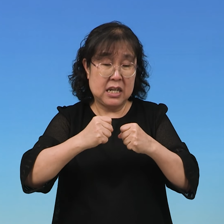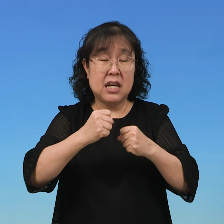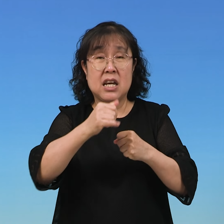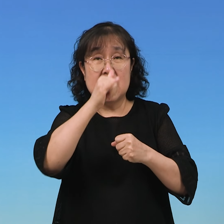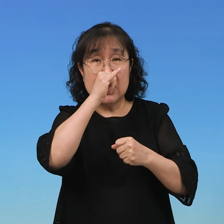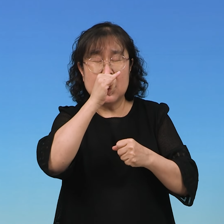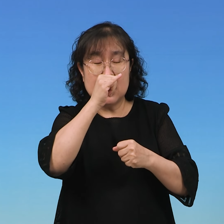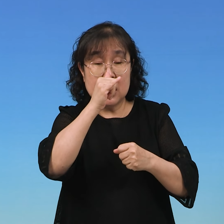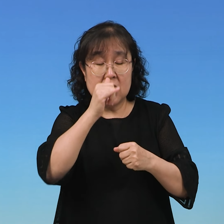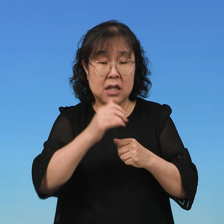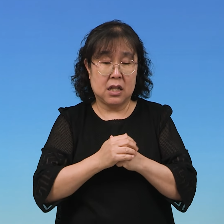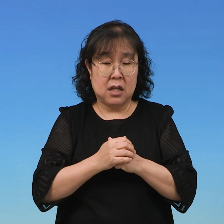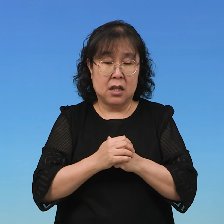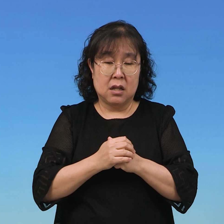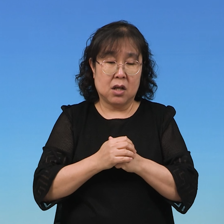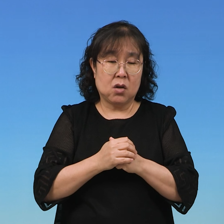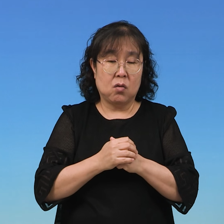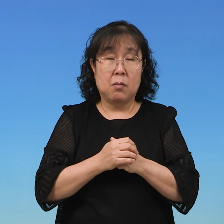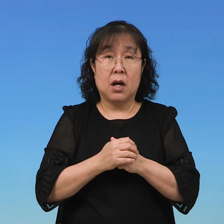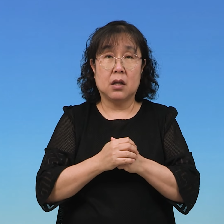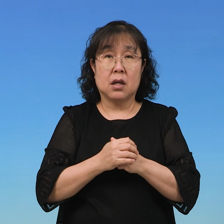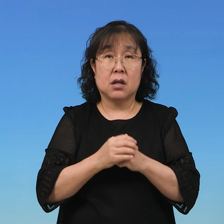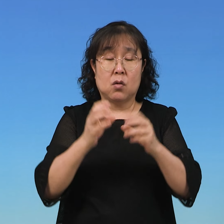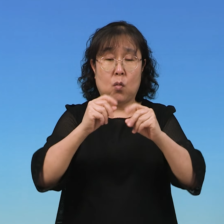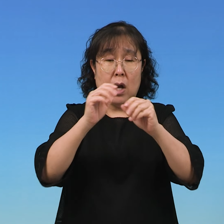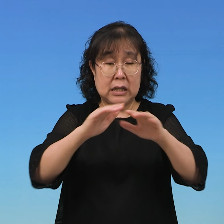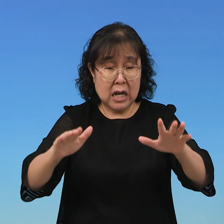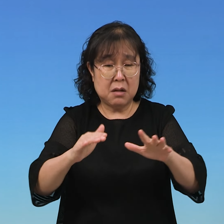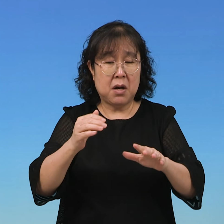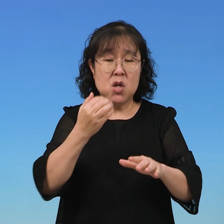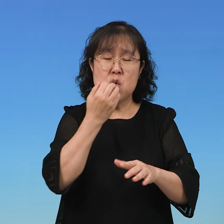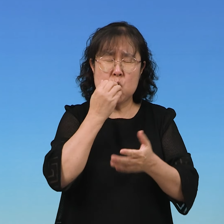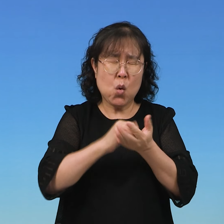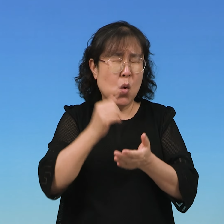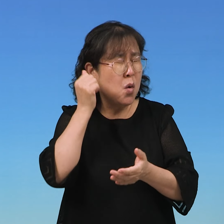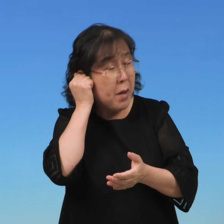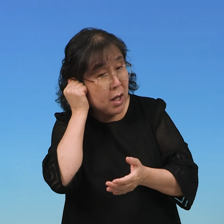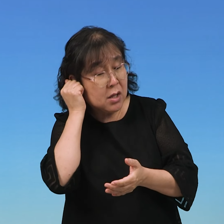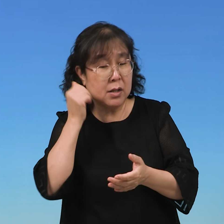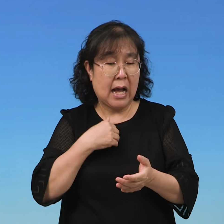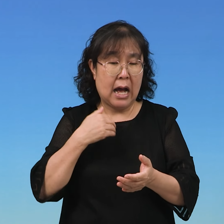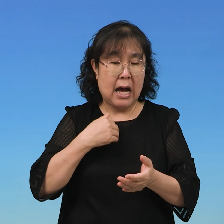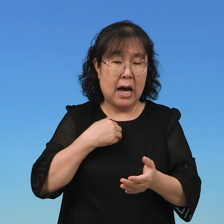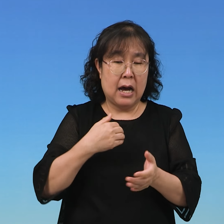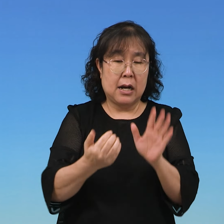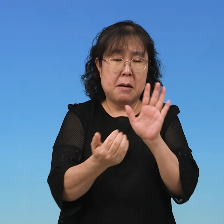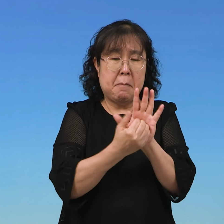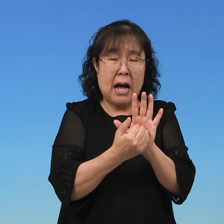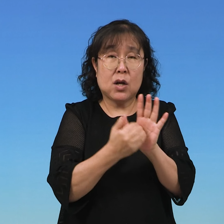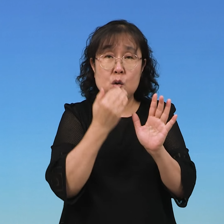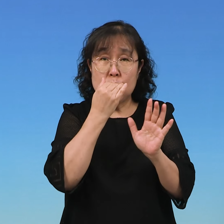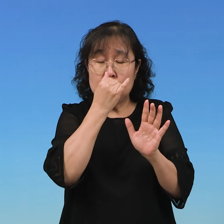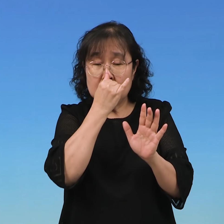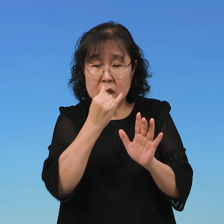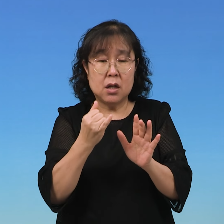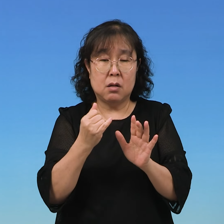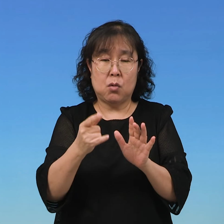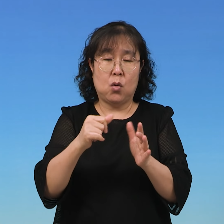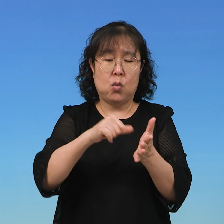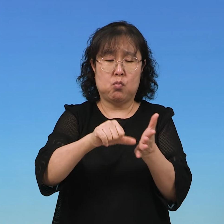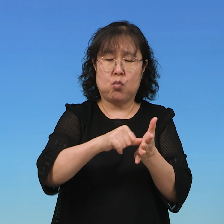야곱이 자기를 보호할 수 있는 도구가 아무것도 없습니다. 돌을 베개하고 누워있는 그 상황에서 하나님의 너무나 구체적인